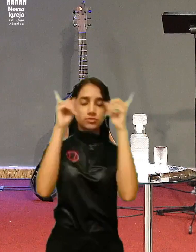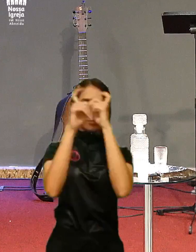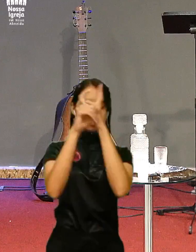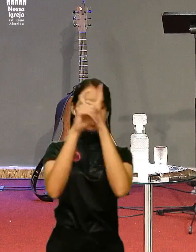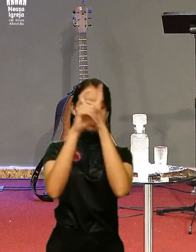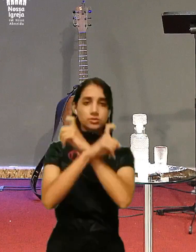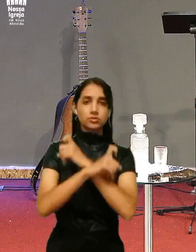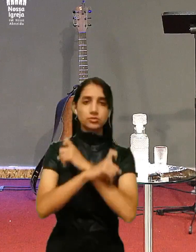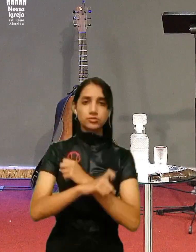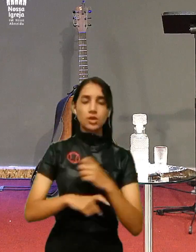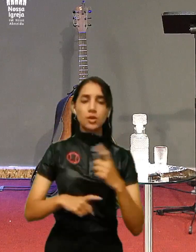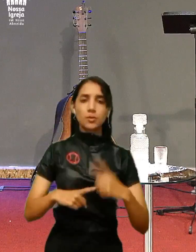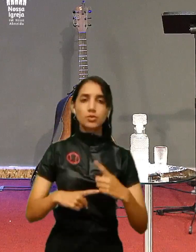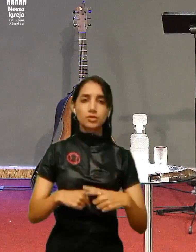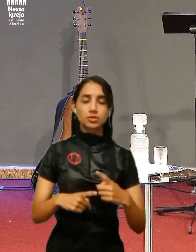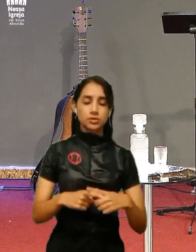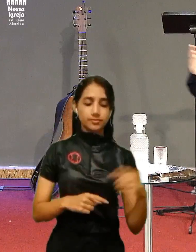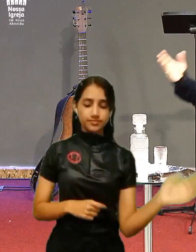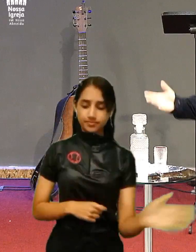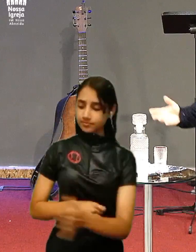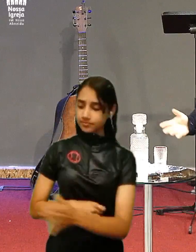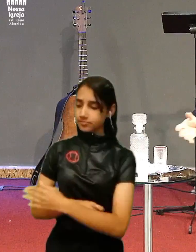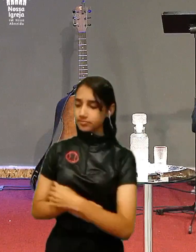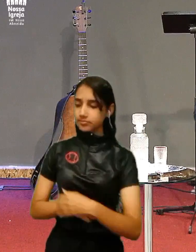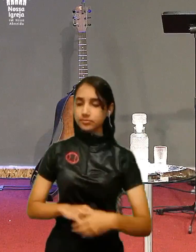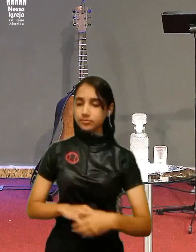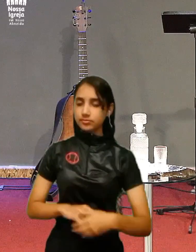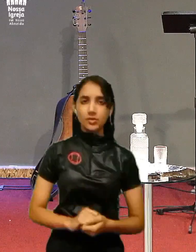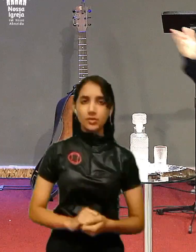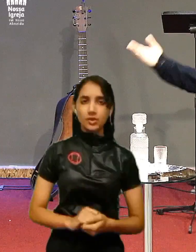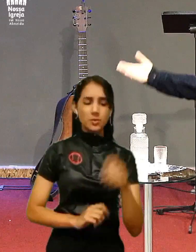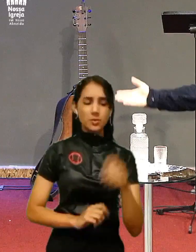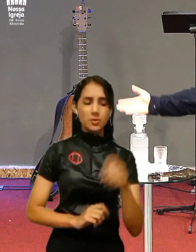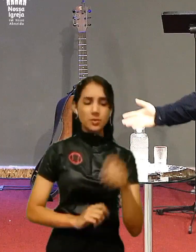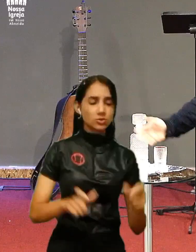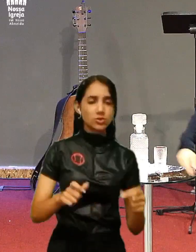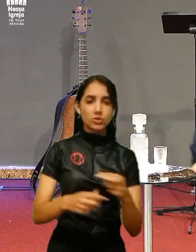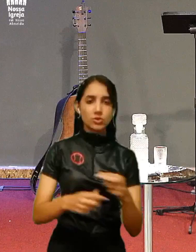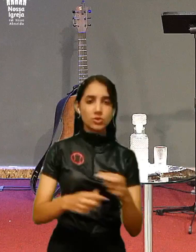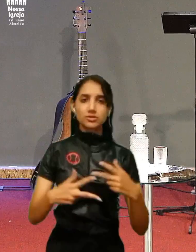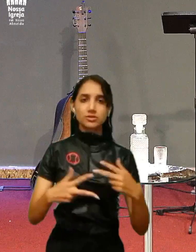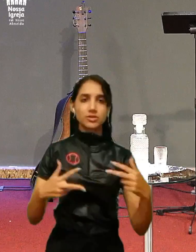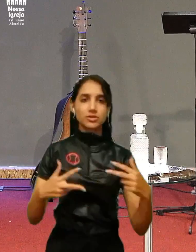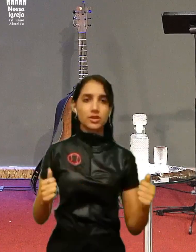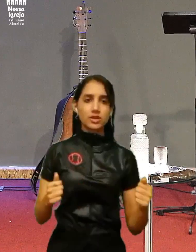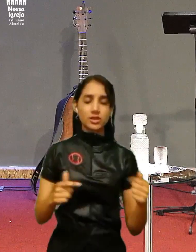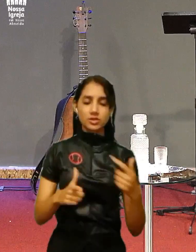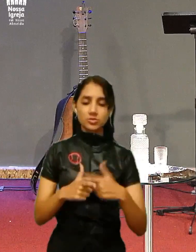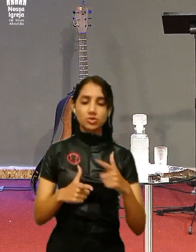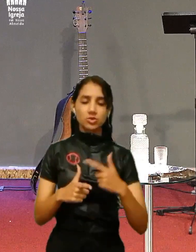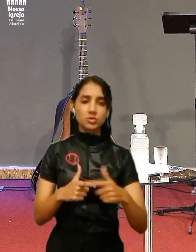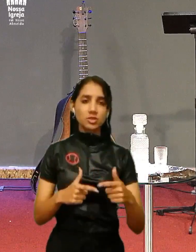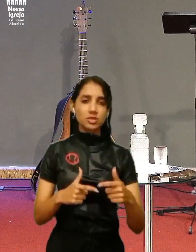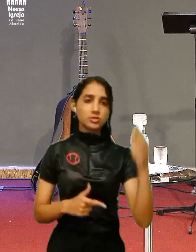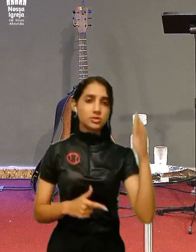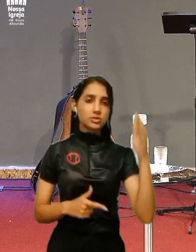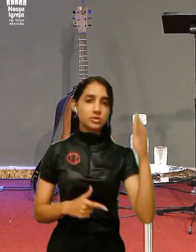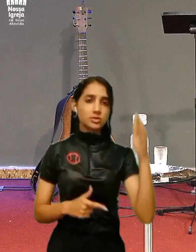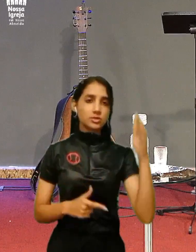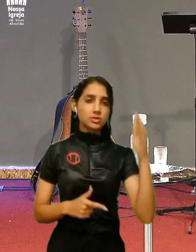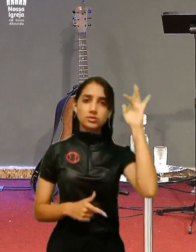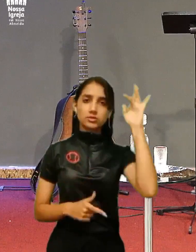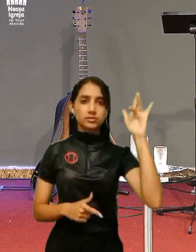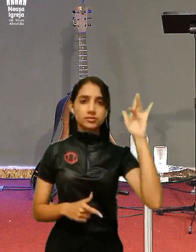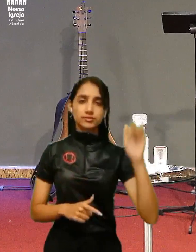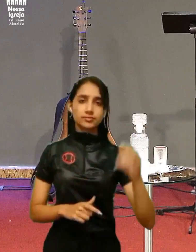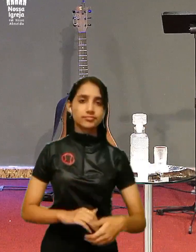Porque muitas vezes as pessoas não sabem o que está ocorrendo e não é para saber mesmo. Sabe? E se você faz,